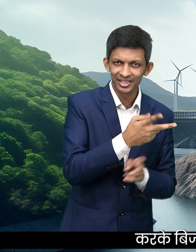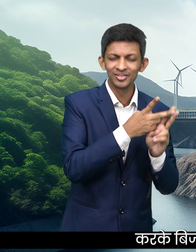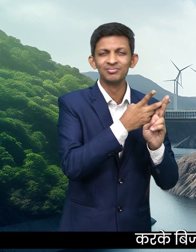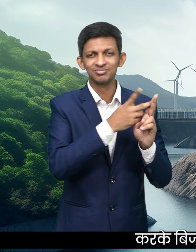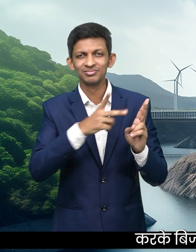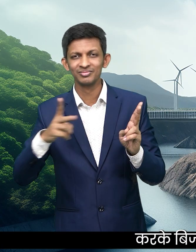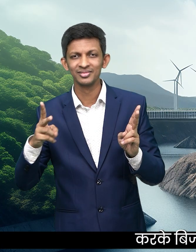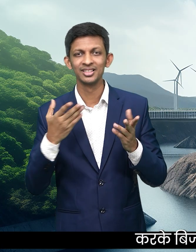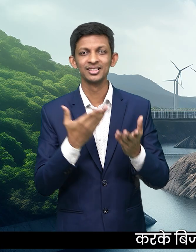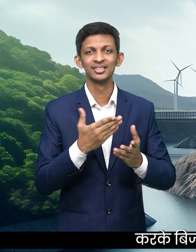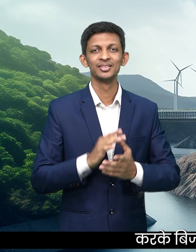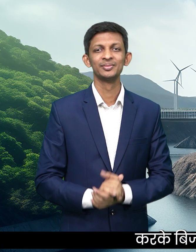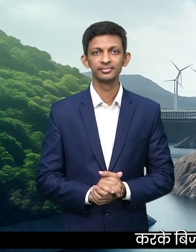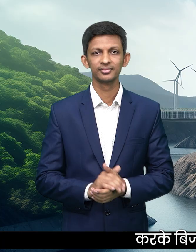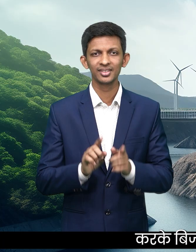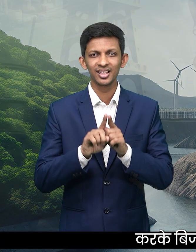है।